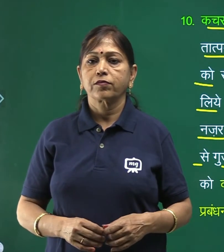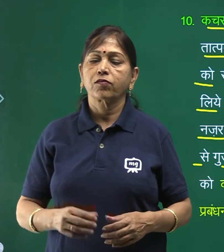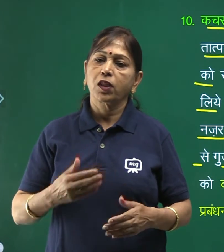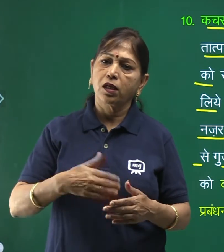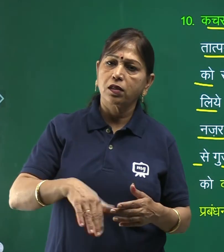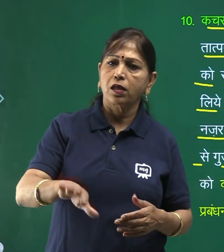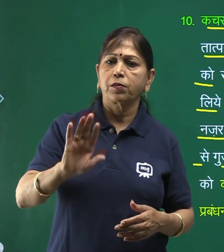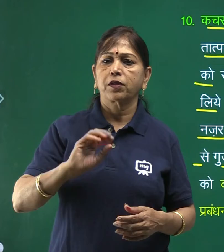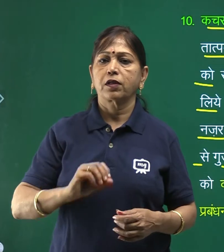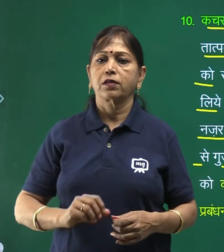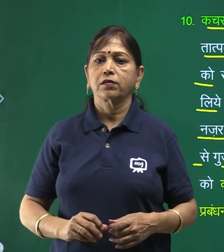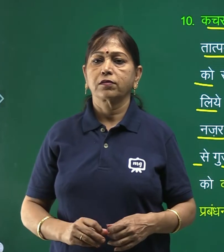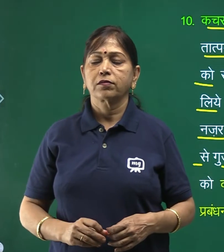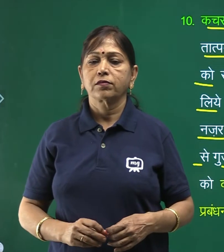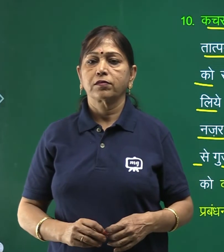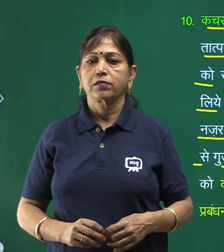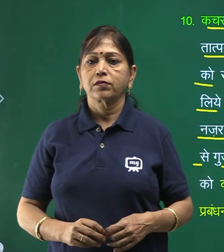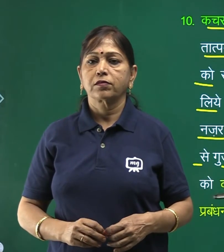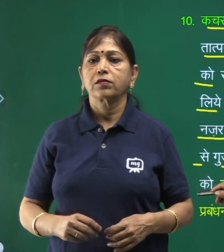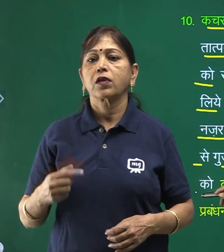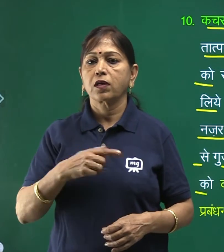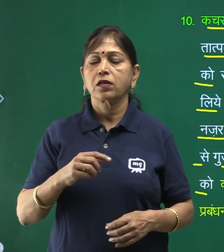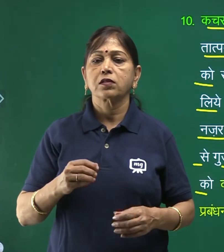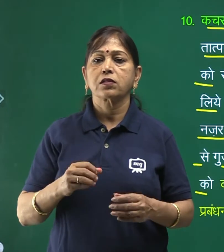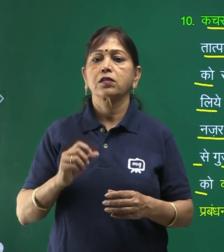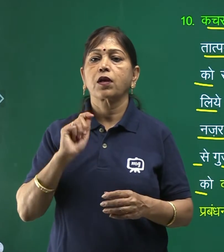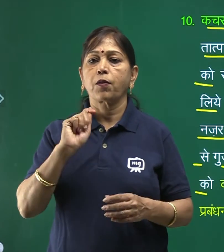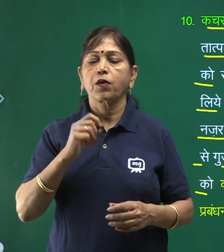गुजरना पड़ता है। इस प्रक्रिया को